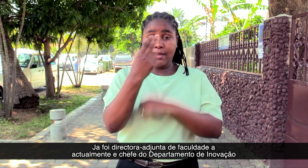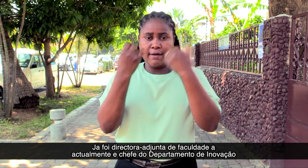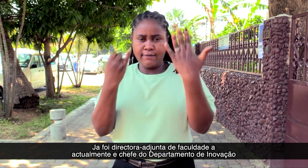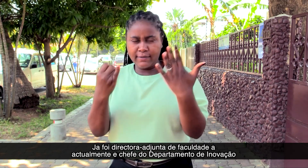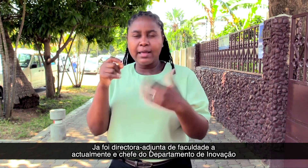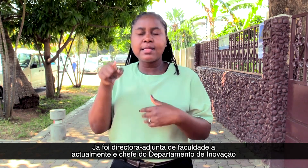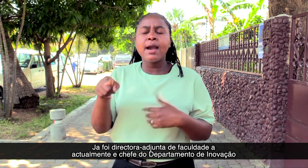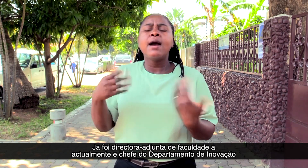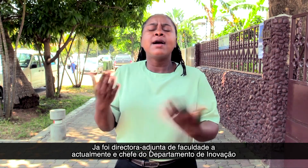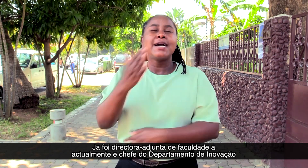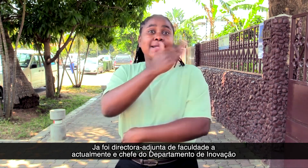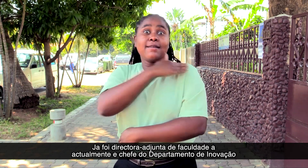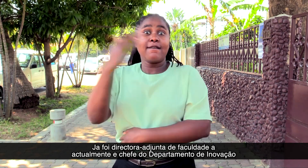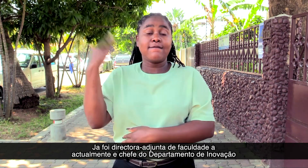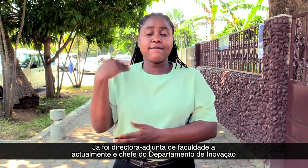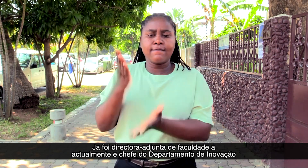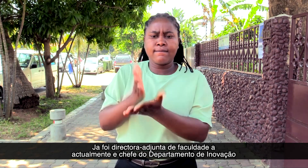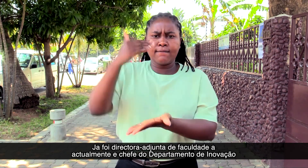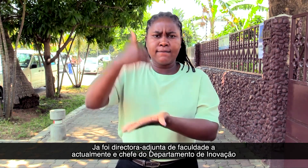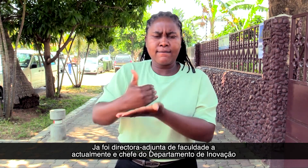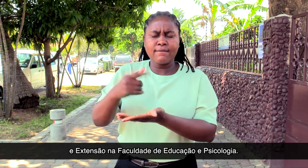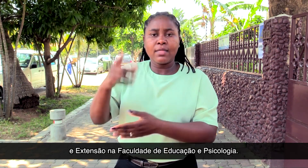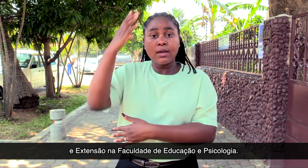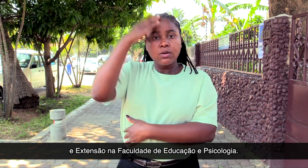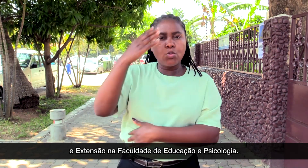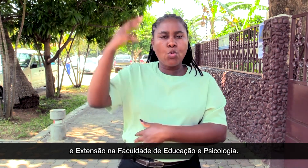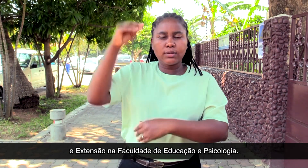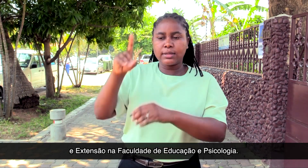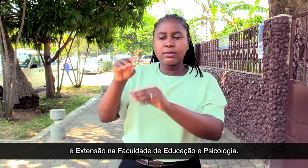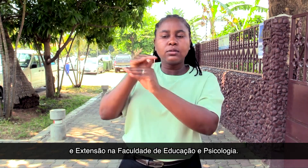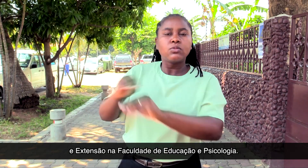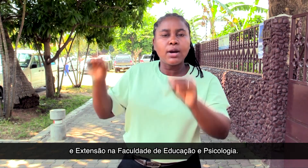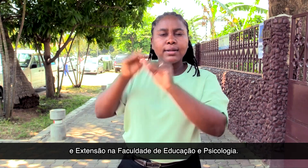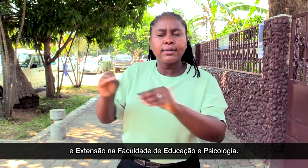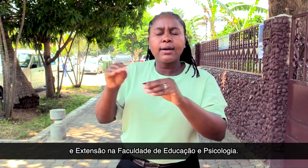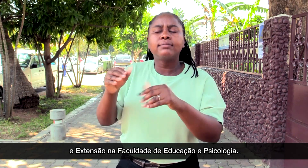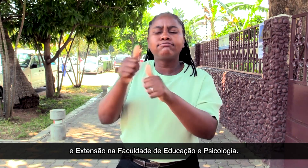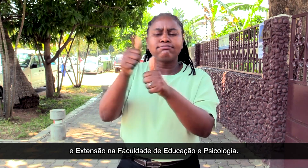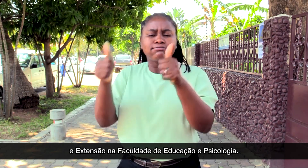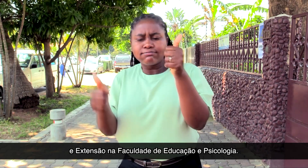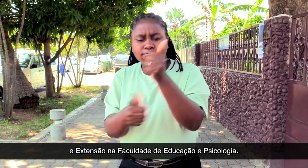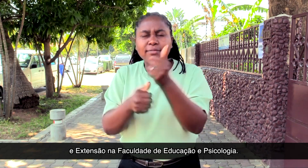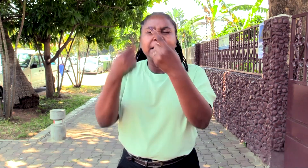e atualmente é chefe do Departamento de Inovação e Extensão na Faculdade de Educação e Psicologia.